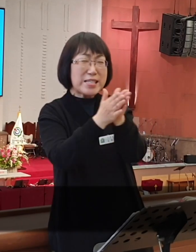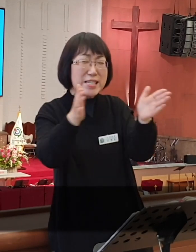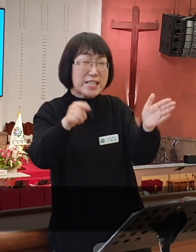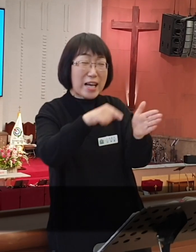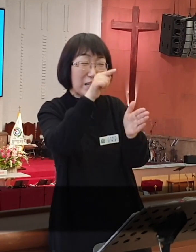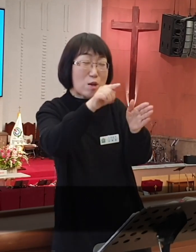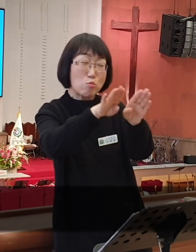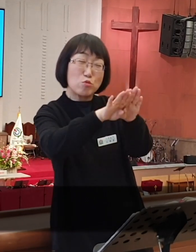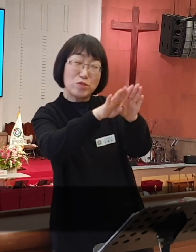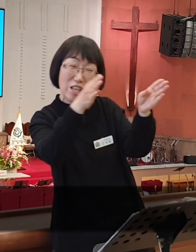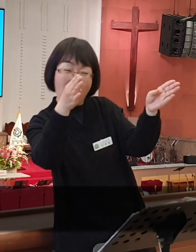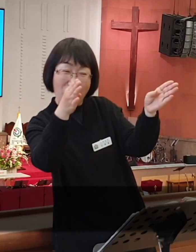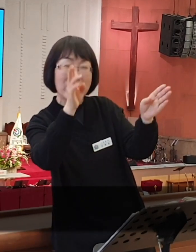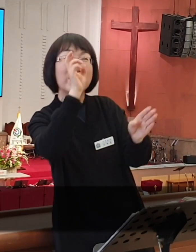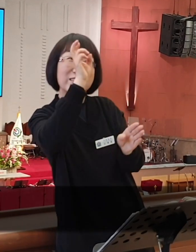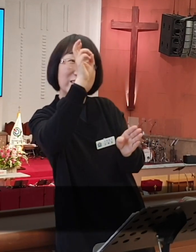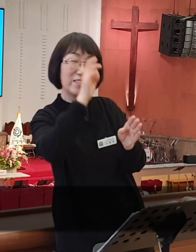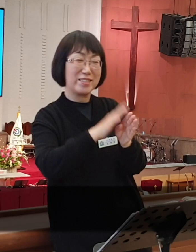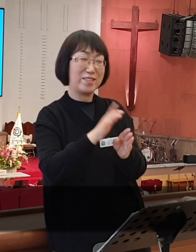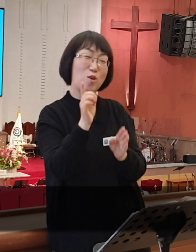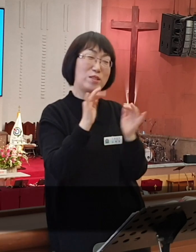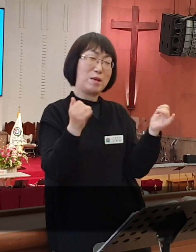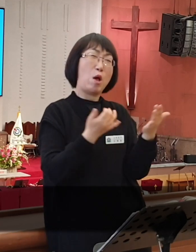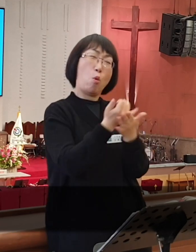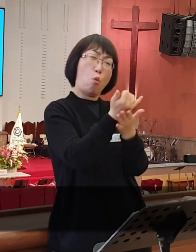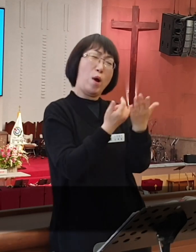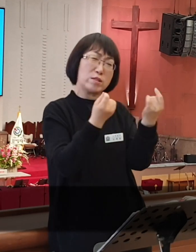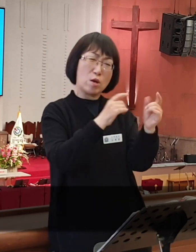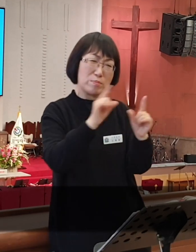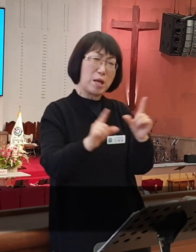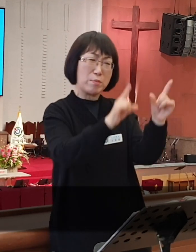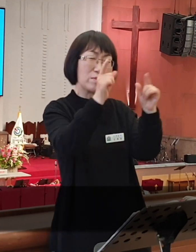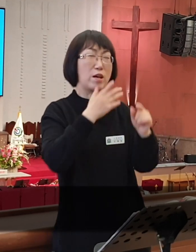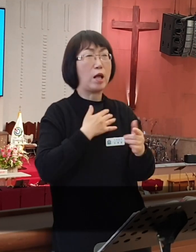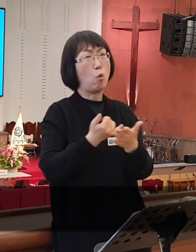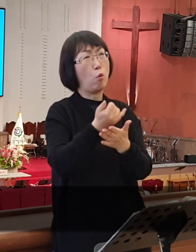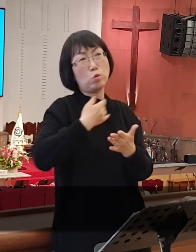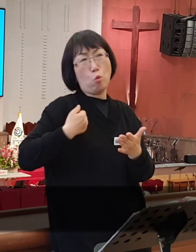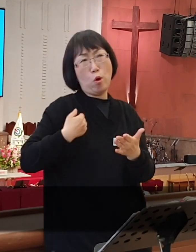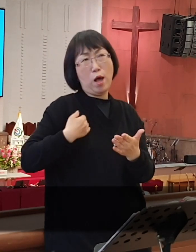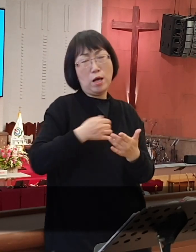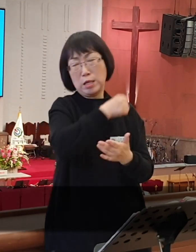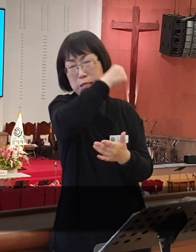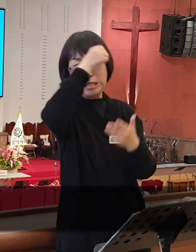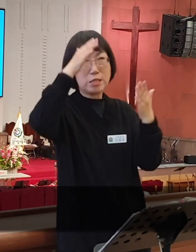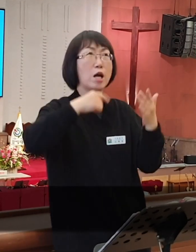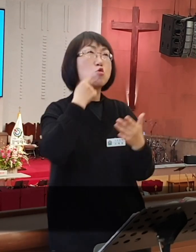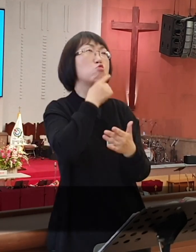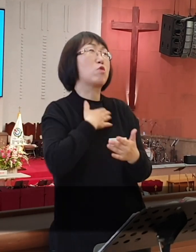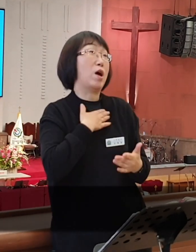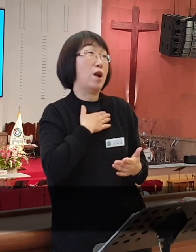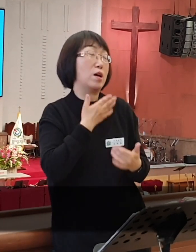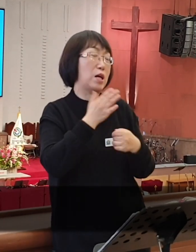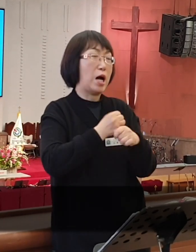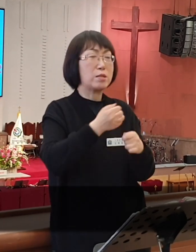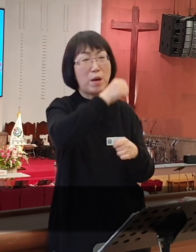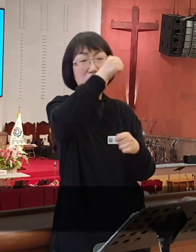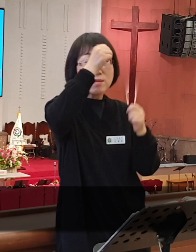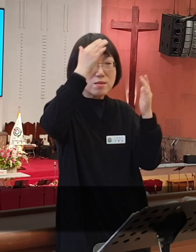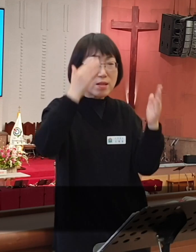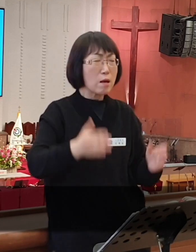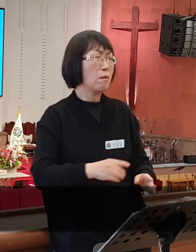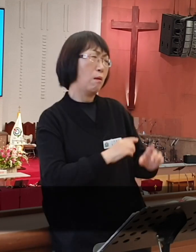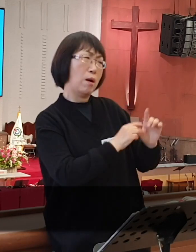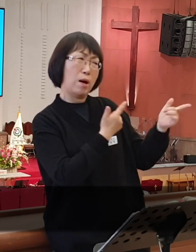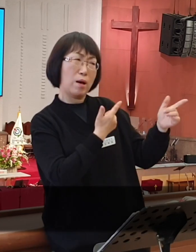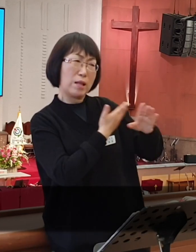초입의 문이 열린 거예요. 어떤 사람들은 고아처럼 살면서도 자기가 고아인지 모릅니다. 그냥 인생은 그런 줄 알아요. 하지만 인생이 이건 아닌